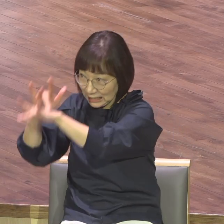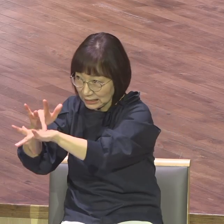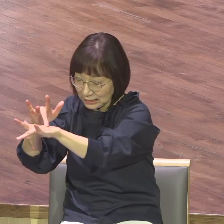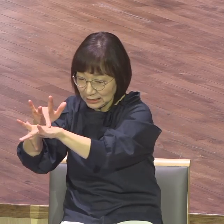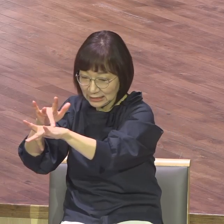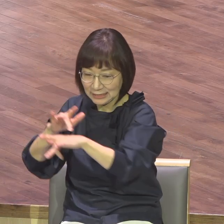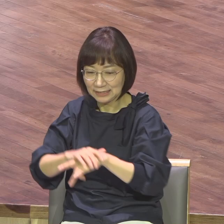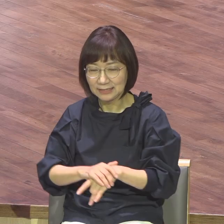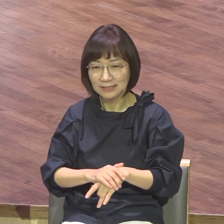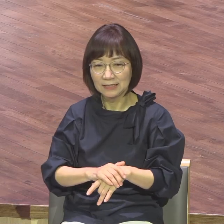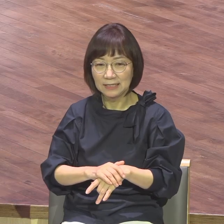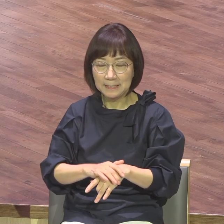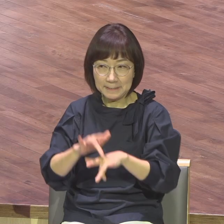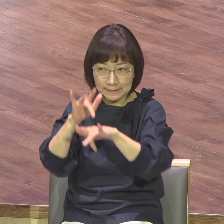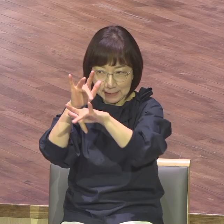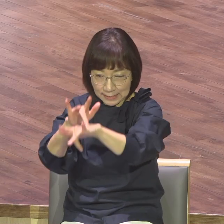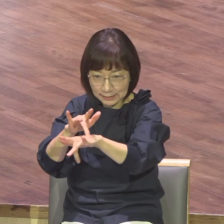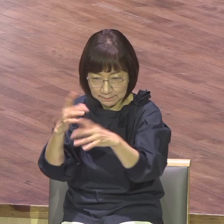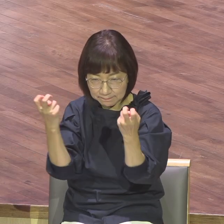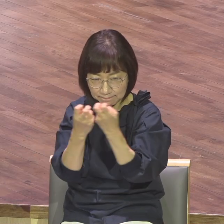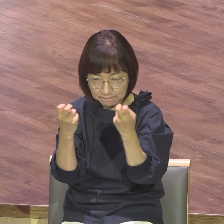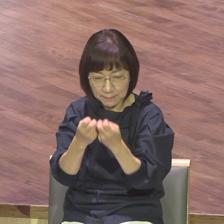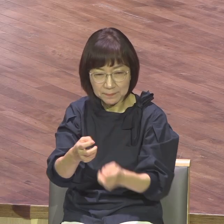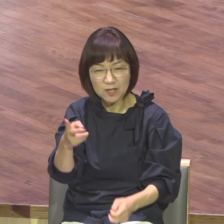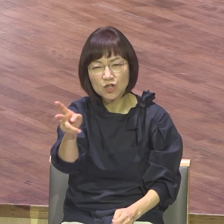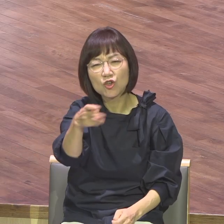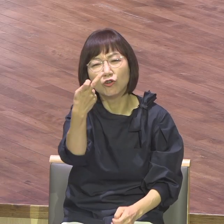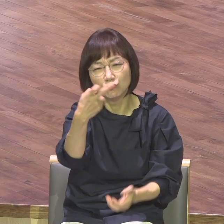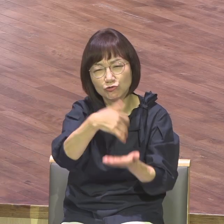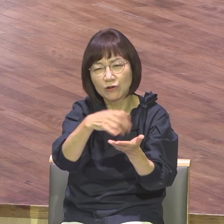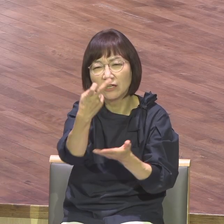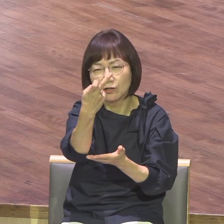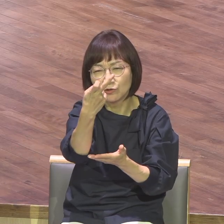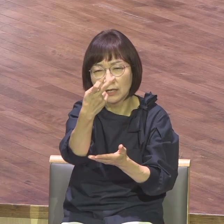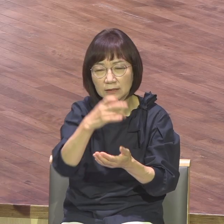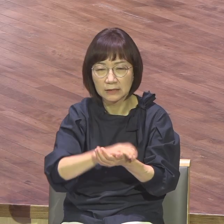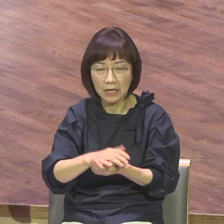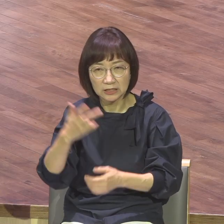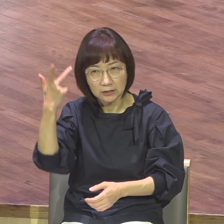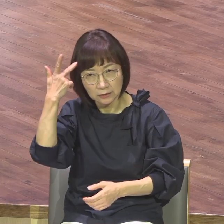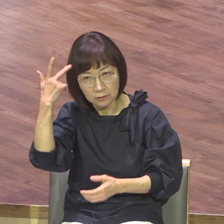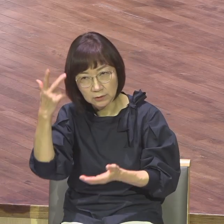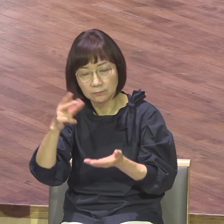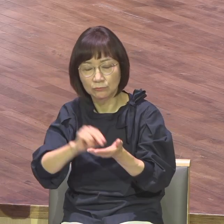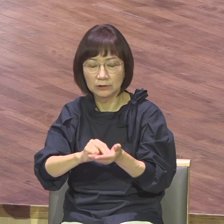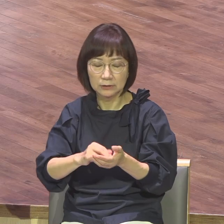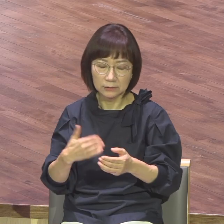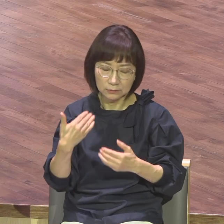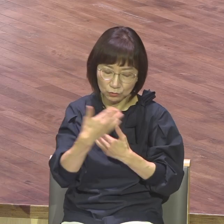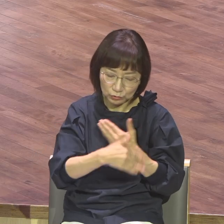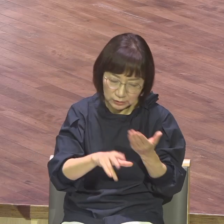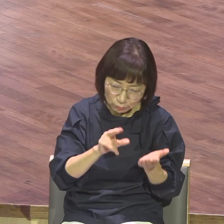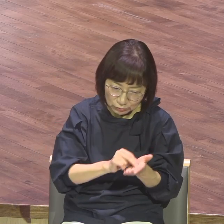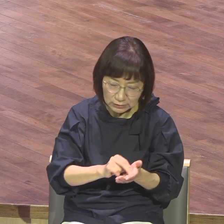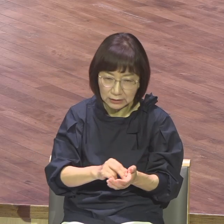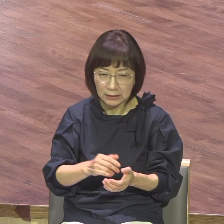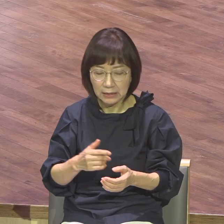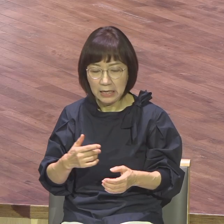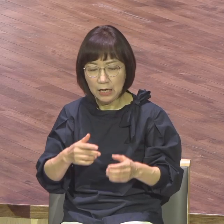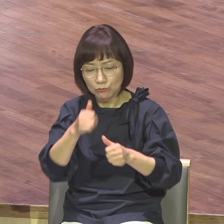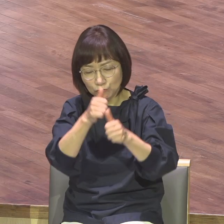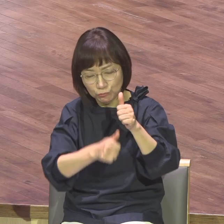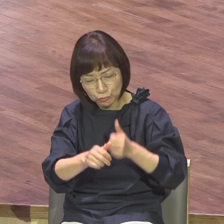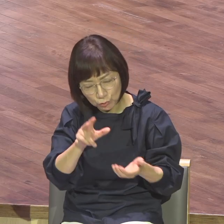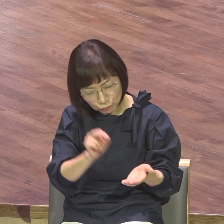12가지 흐름이 있어요. 영적 문제, 정신 문제, 육신 문제, 생활 문제, 후손 문제, 후대까지 쫙 이